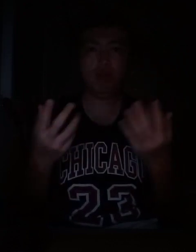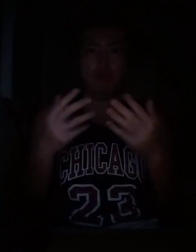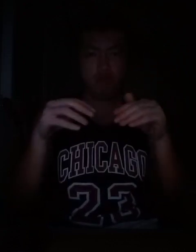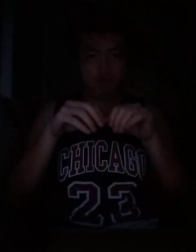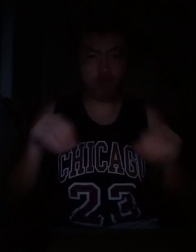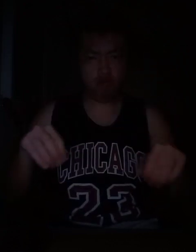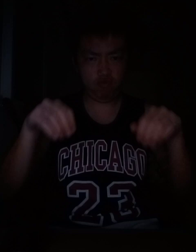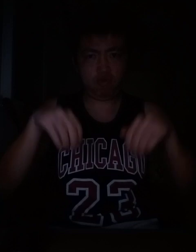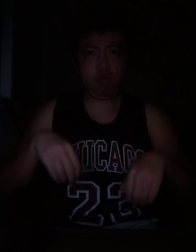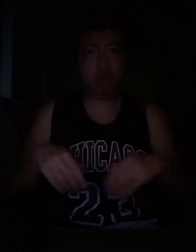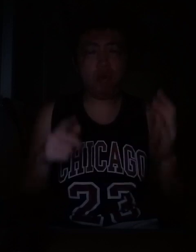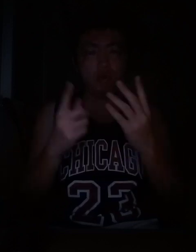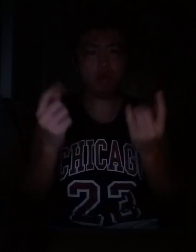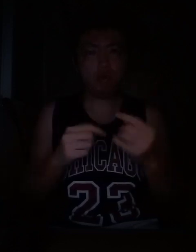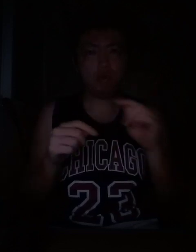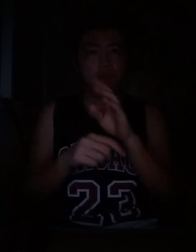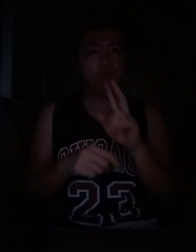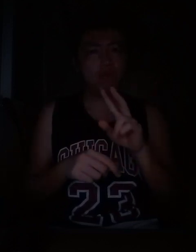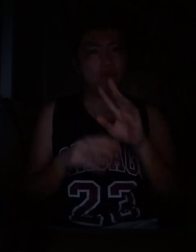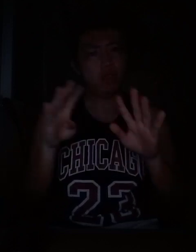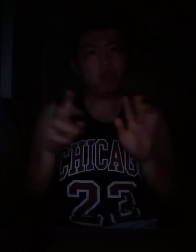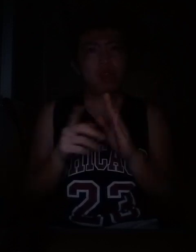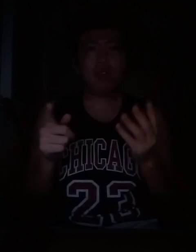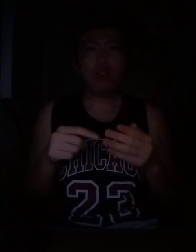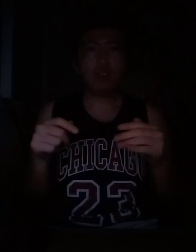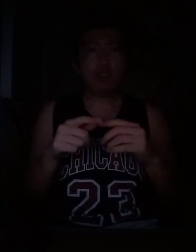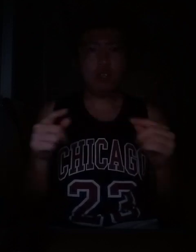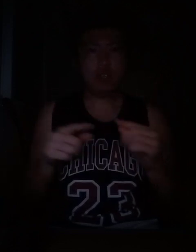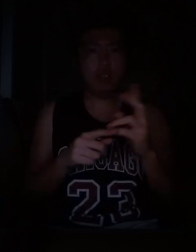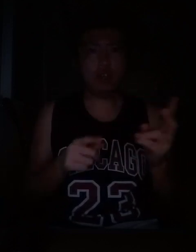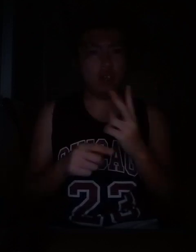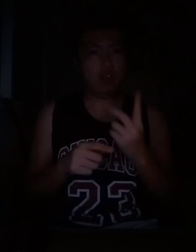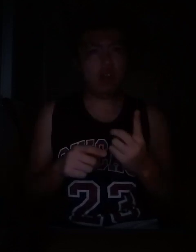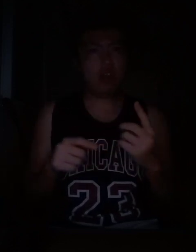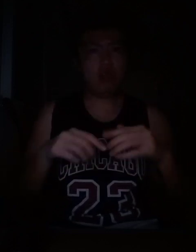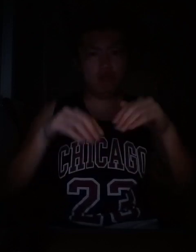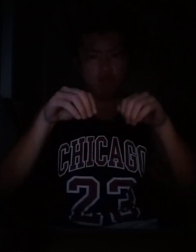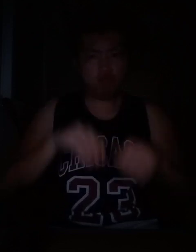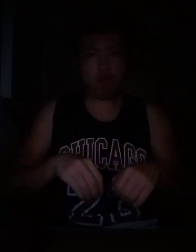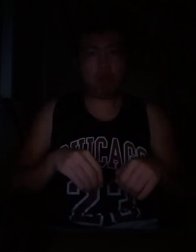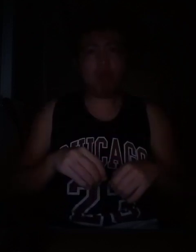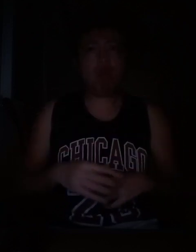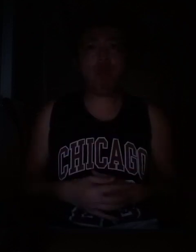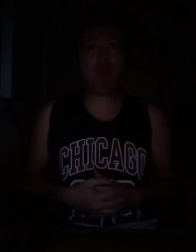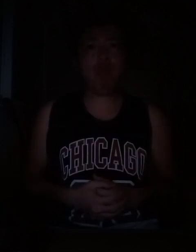줄었고 위판액도 39억 원으로 31% 줄었습니다.